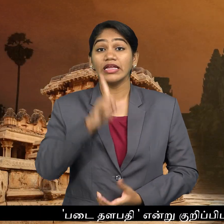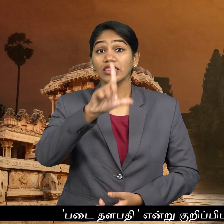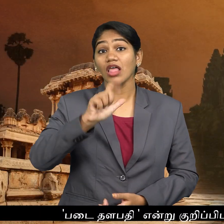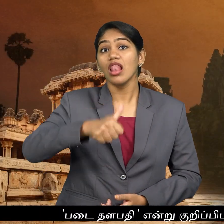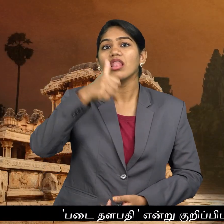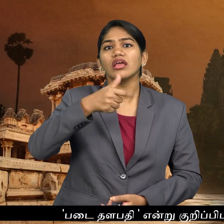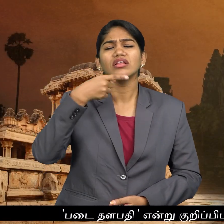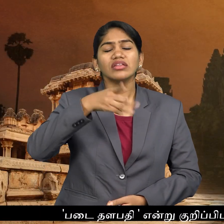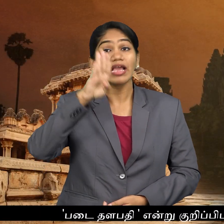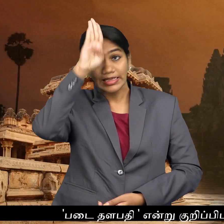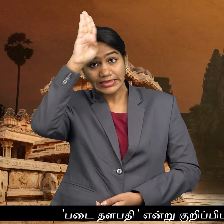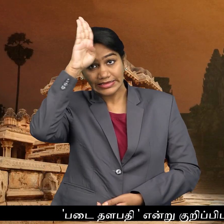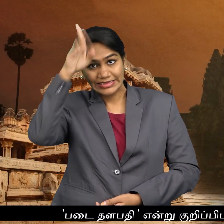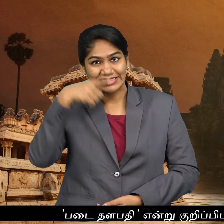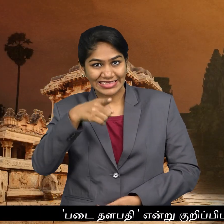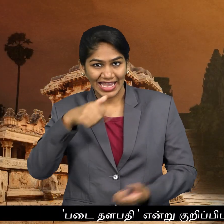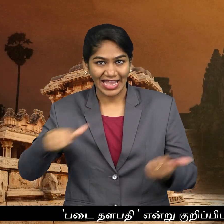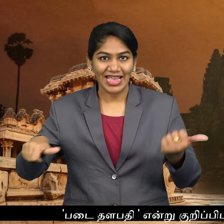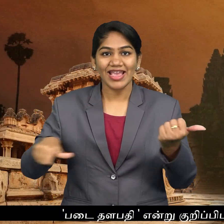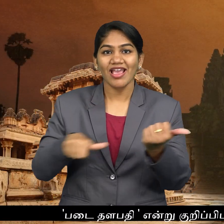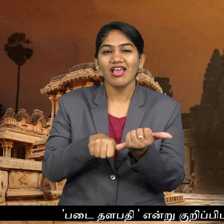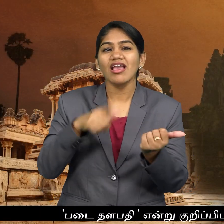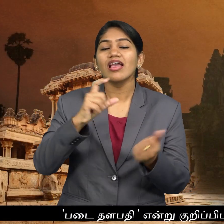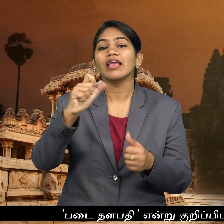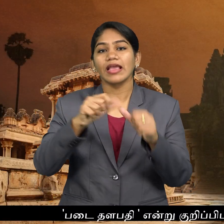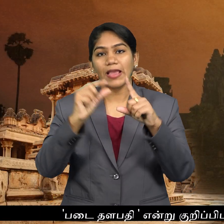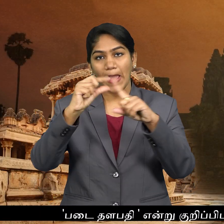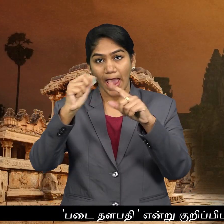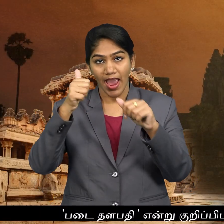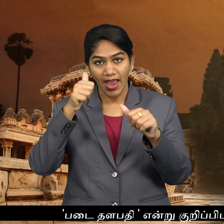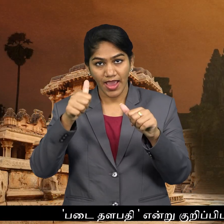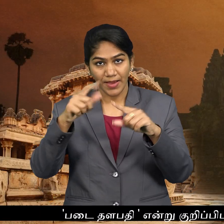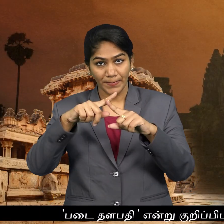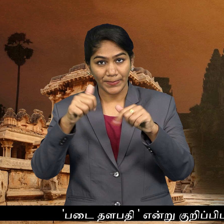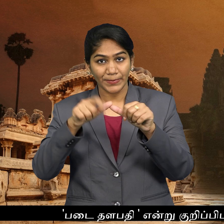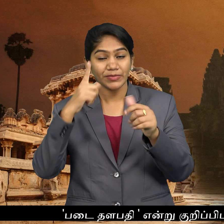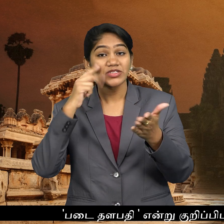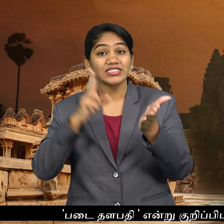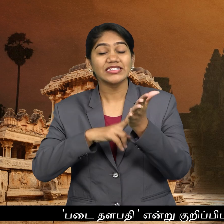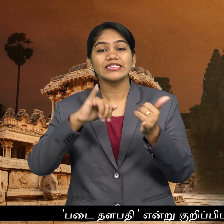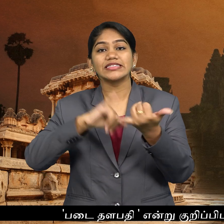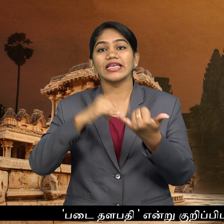படை தளபதி என்று குறிப்பிடப்பட்ட தலைவர்கள் நாயக்கர்கள்.